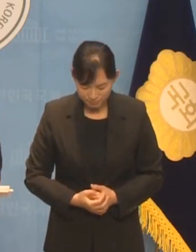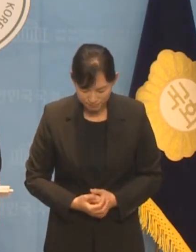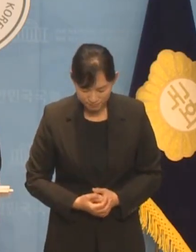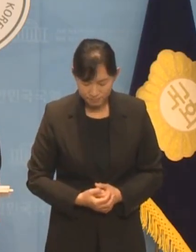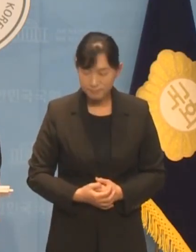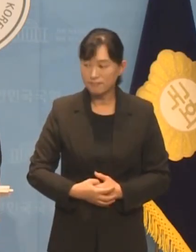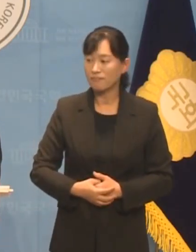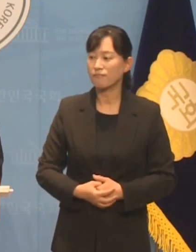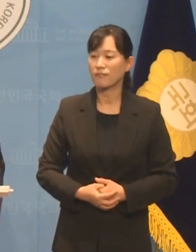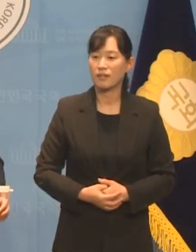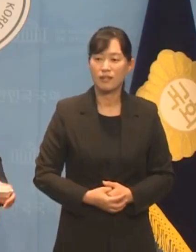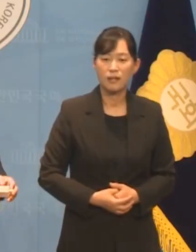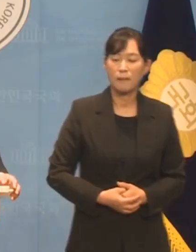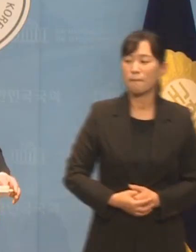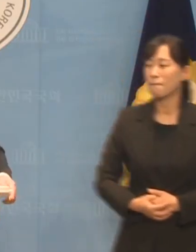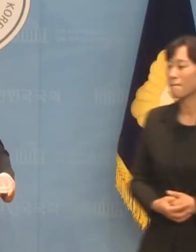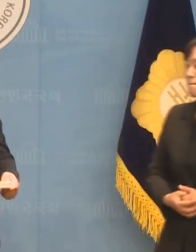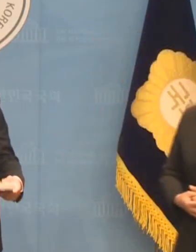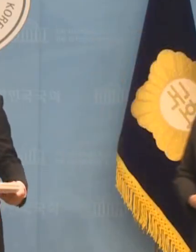네.